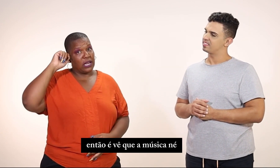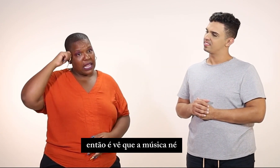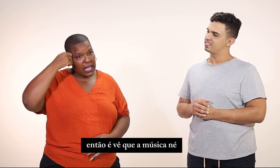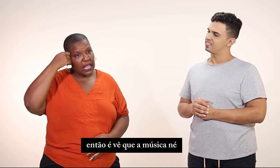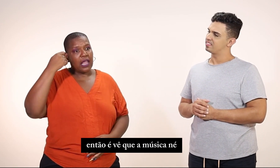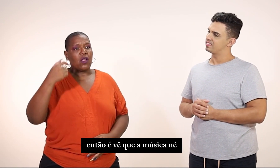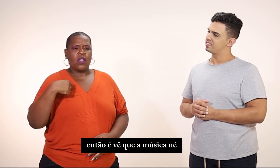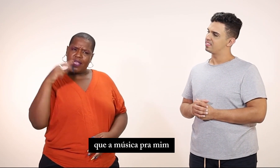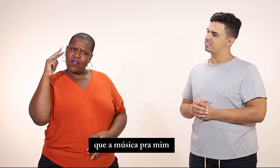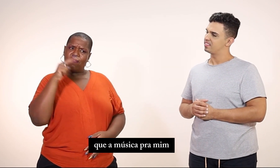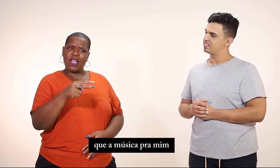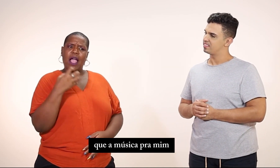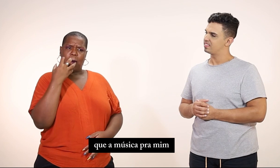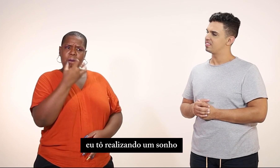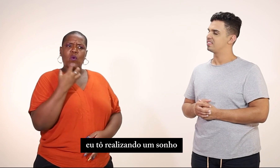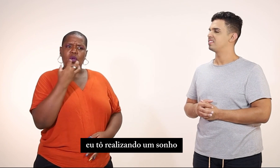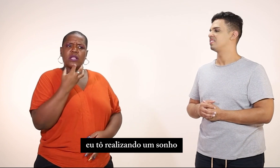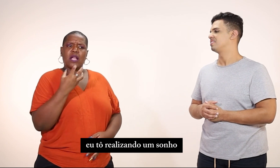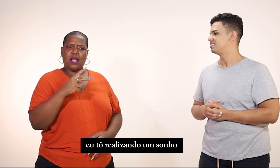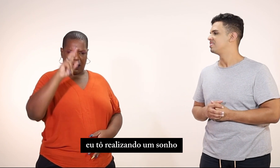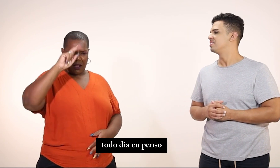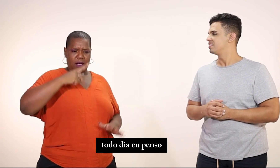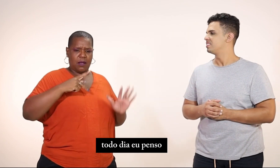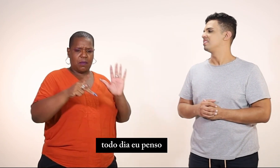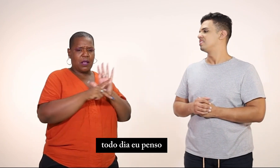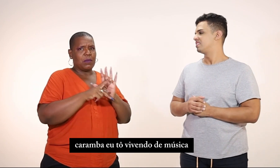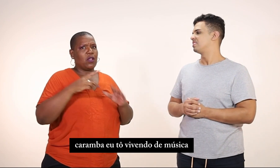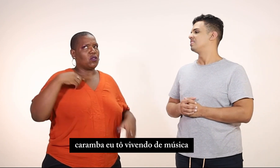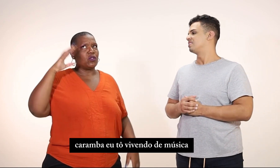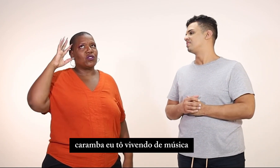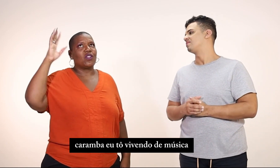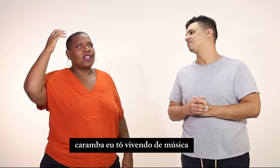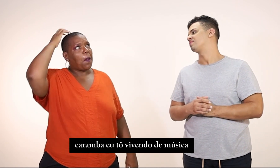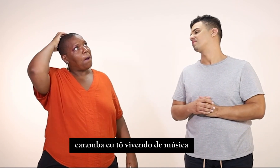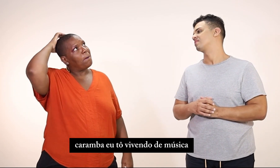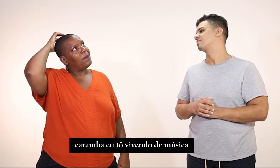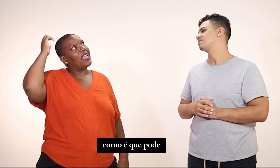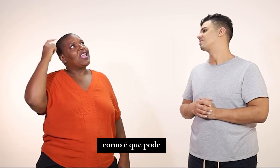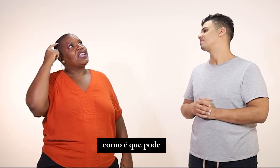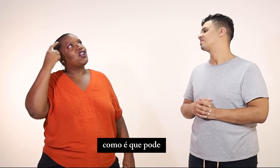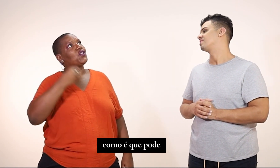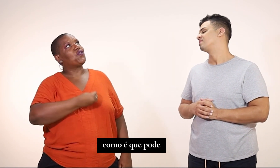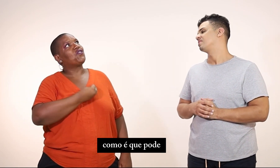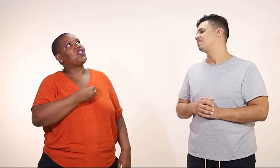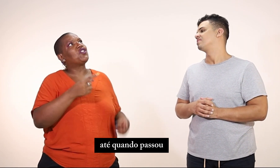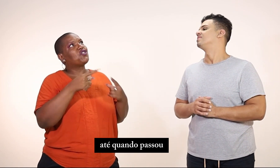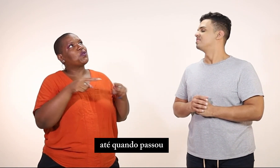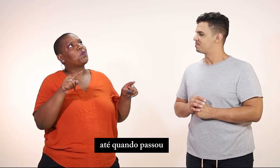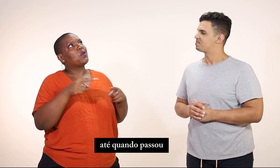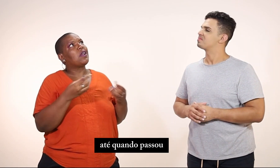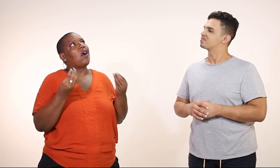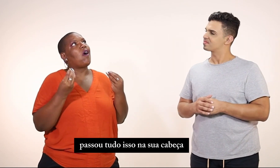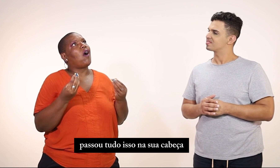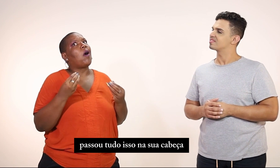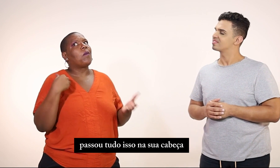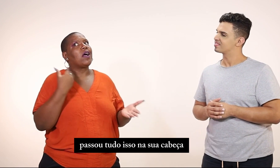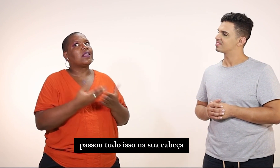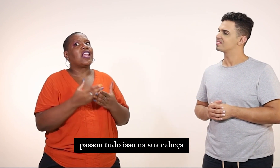que a música, né, que a música pra mim eu tô realizando um sonho. Todo dia eu penso, caramba, eu tô vivendo de música, como é que pode? Até quando? Passou tudo isso na sua